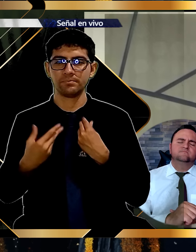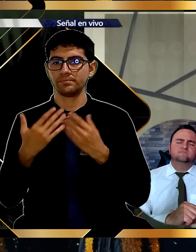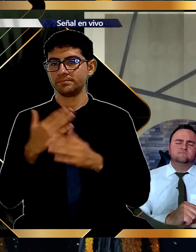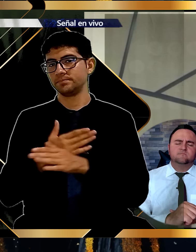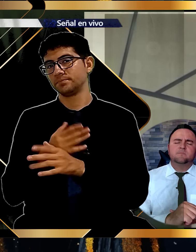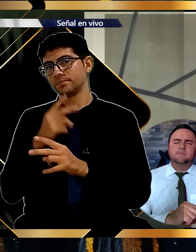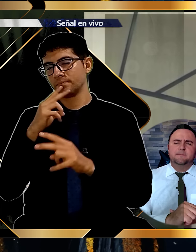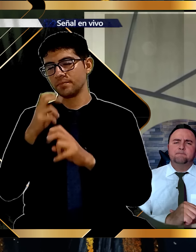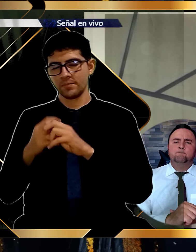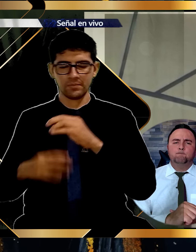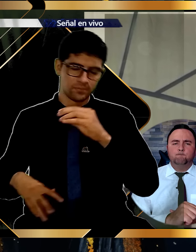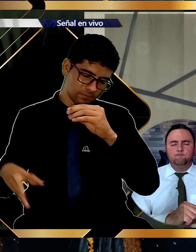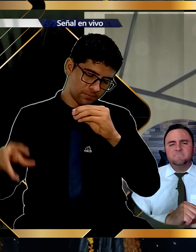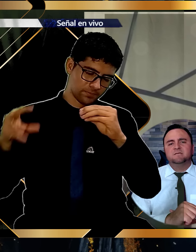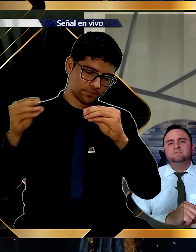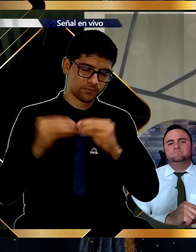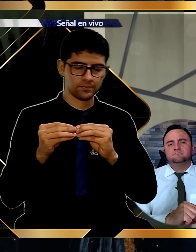De hecho,